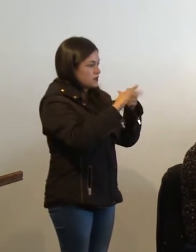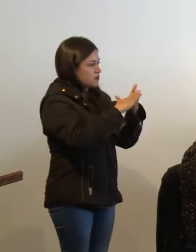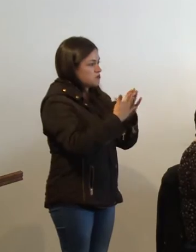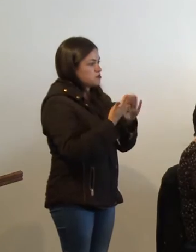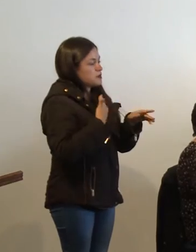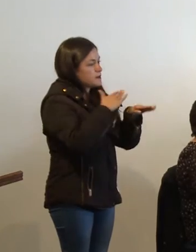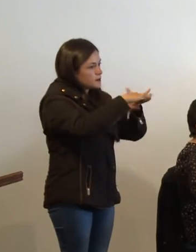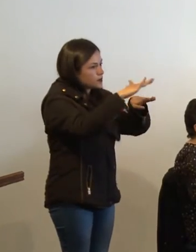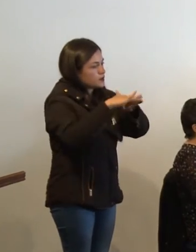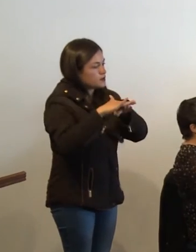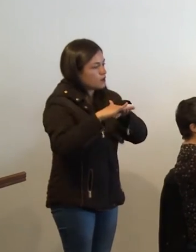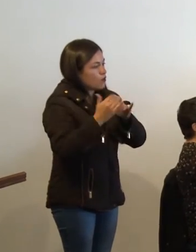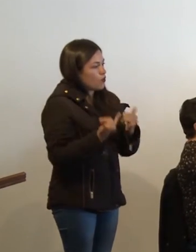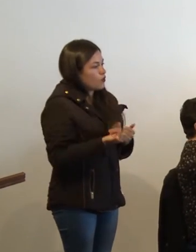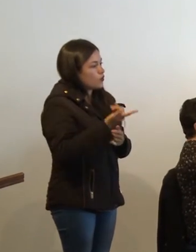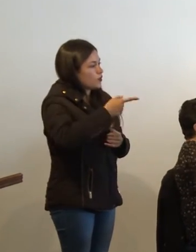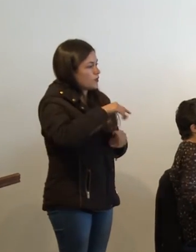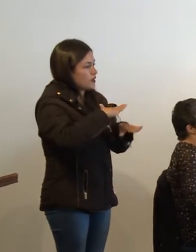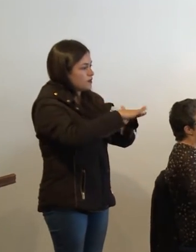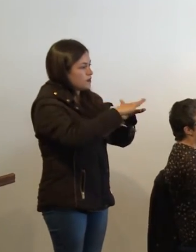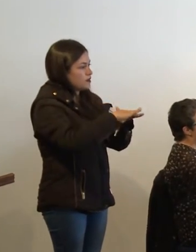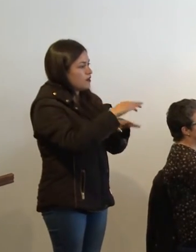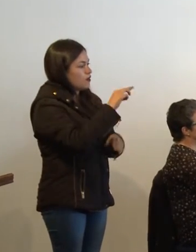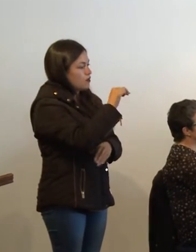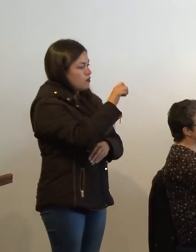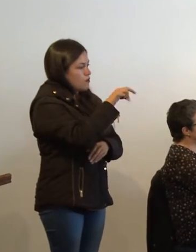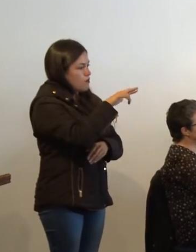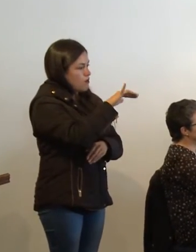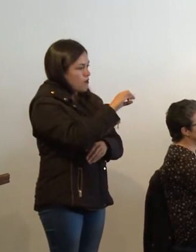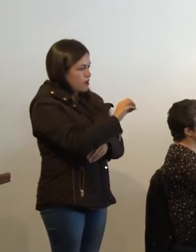Hoy hemos invitado también a Mario Cequeda,